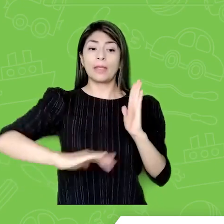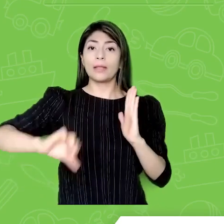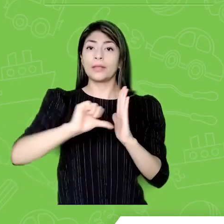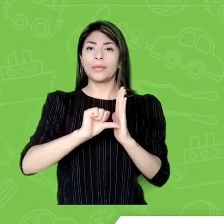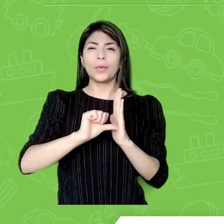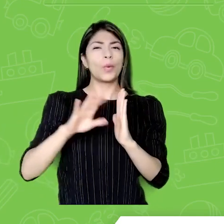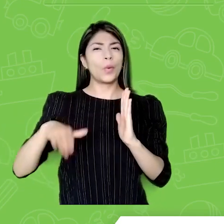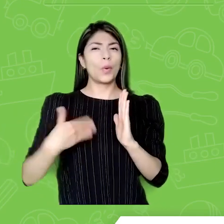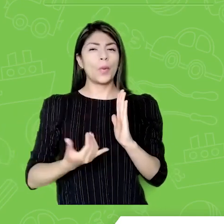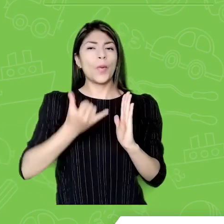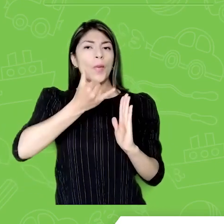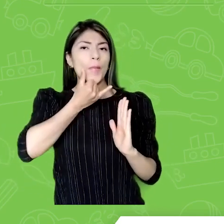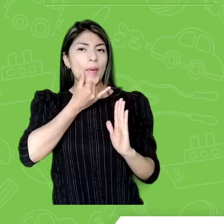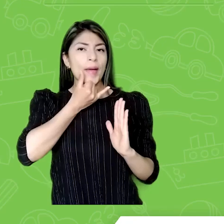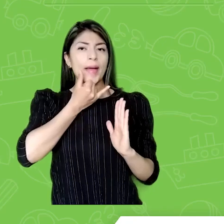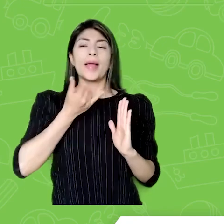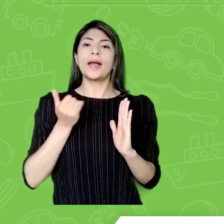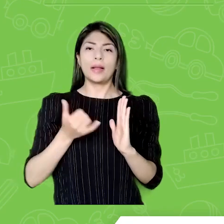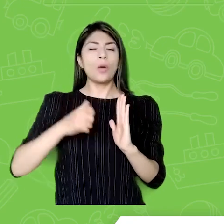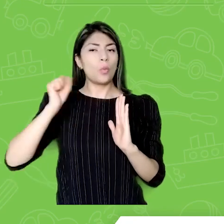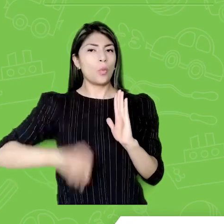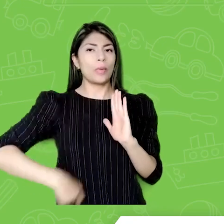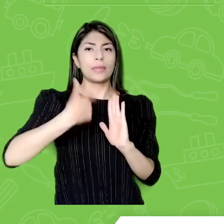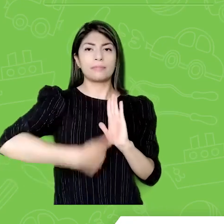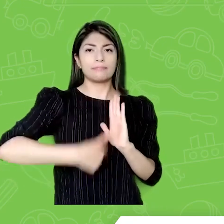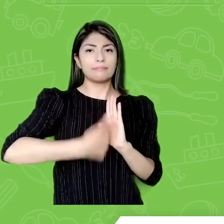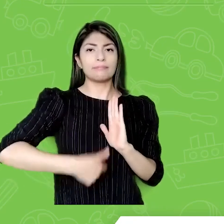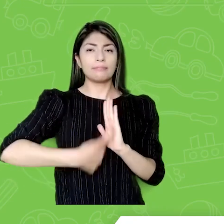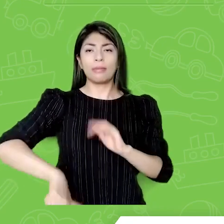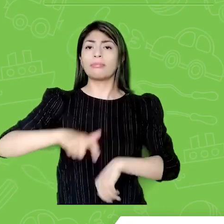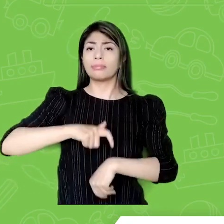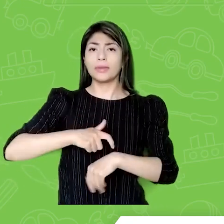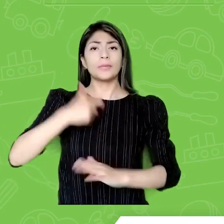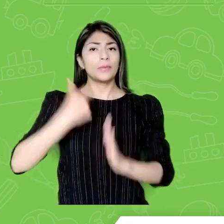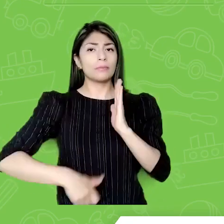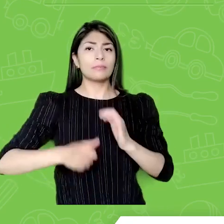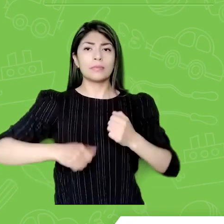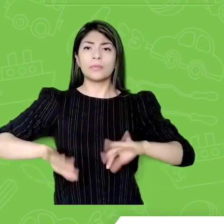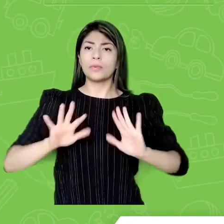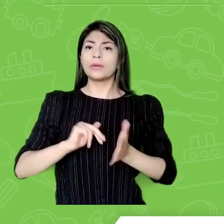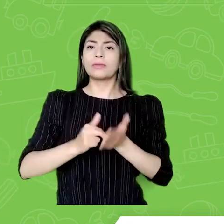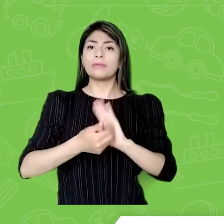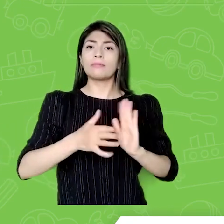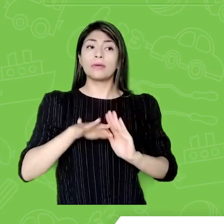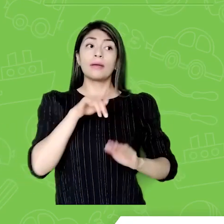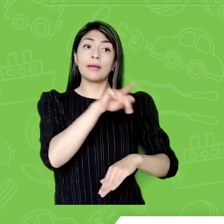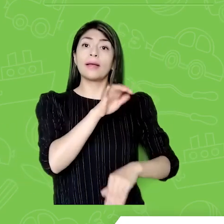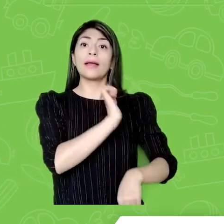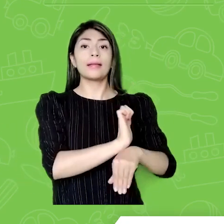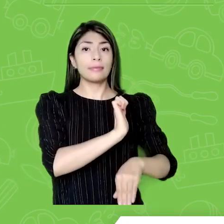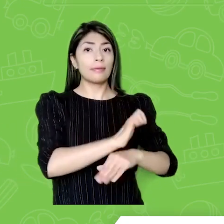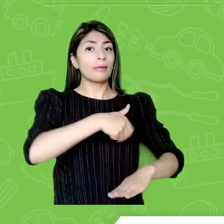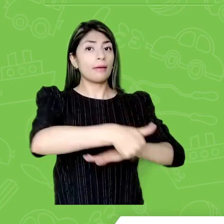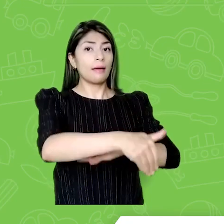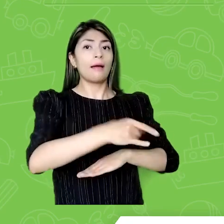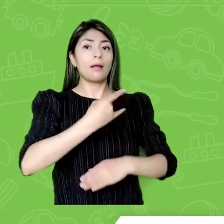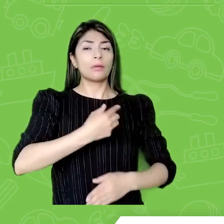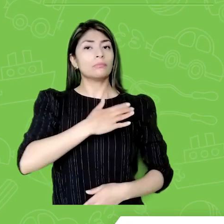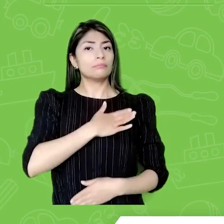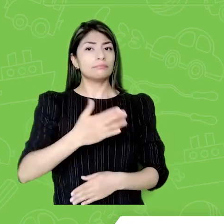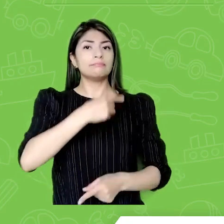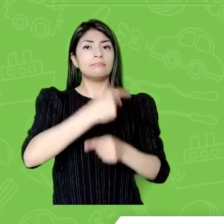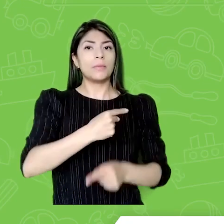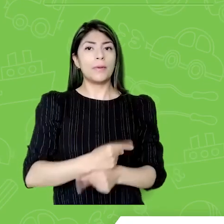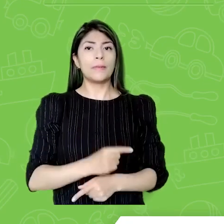los errores formales se podrán corregir en cualquier tiempo, de oficio o a petición de parte, de conformidad con lo previsto por